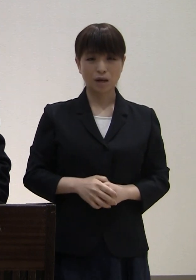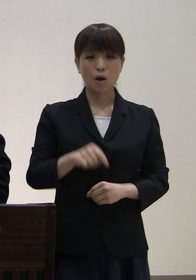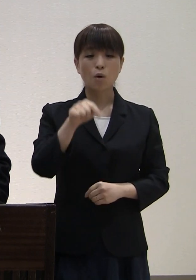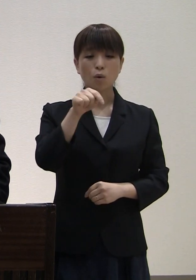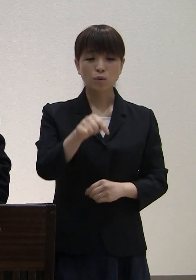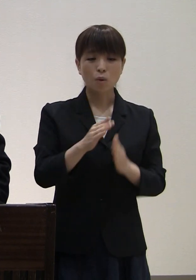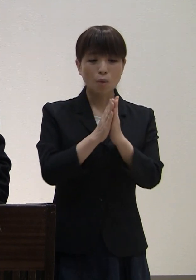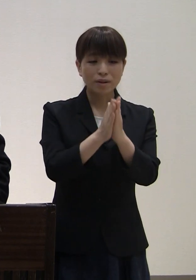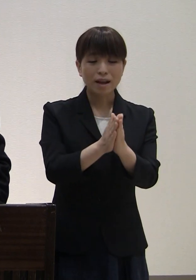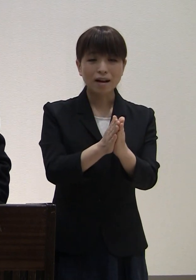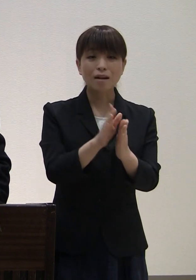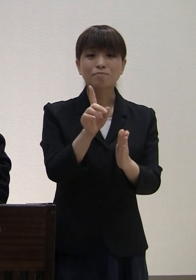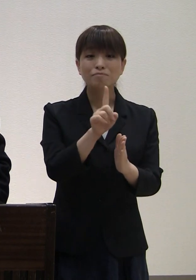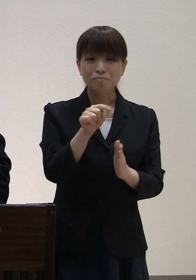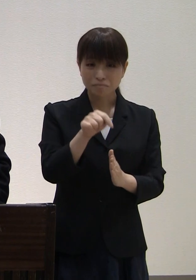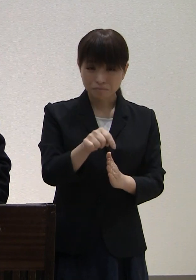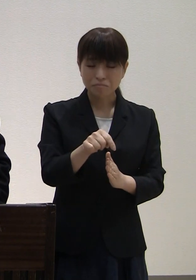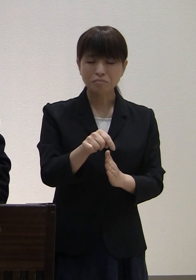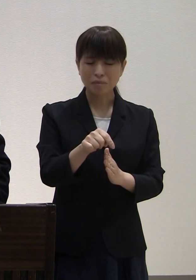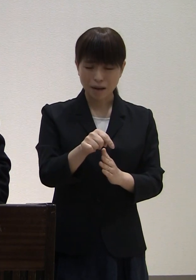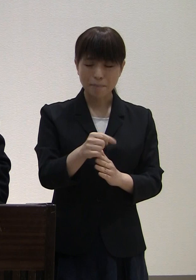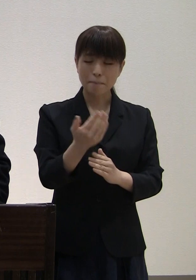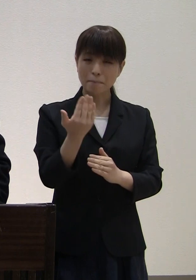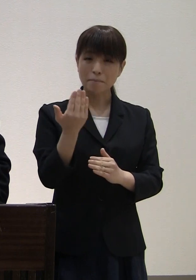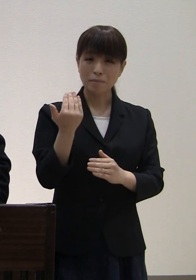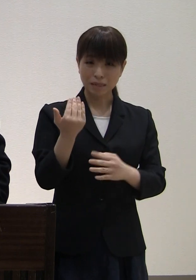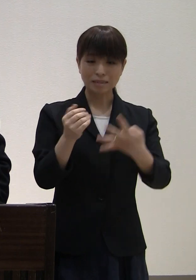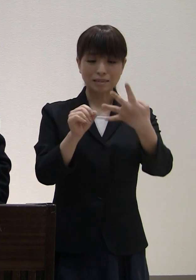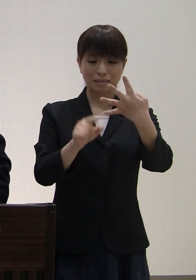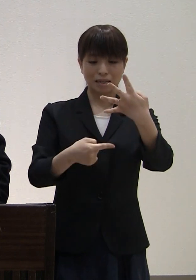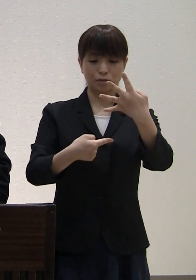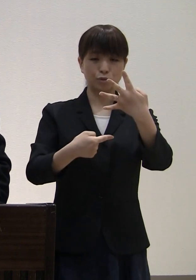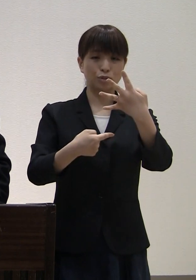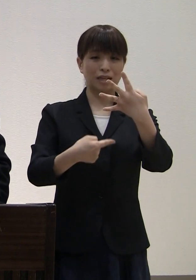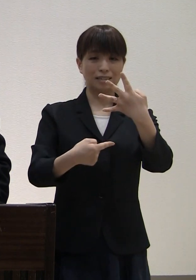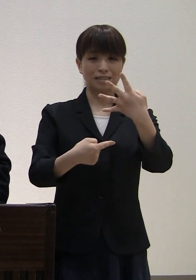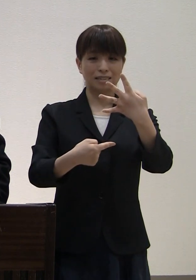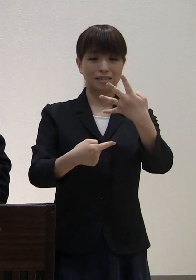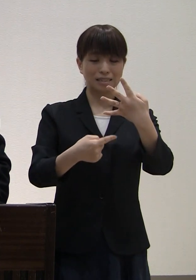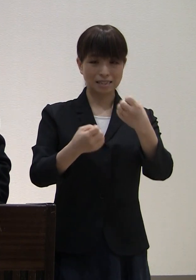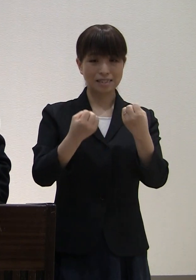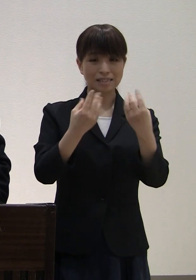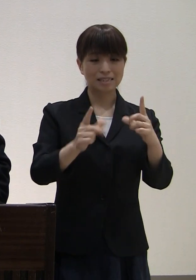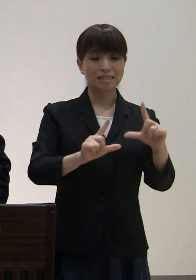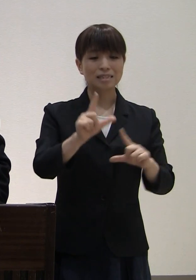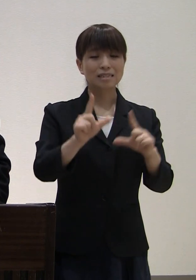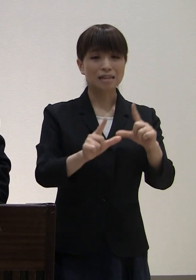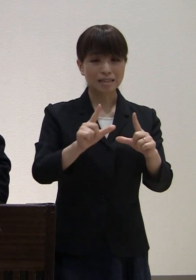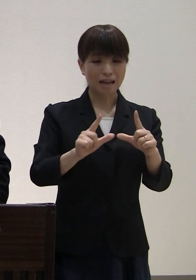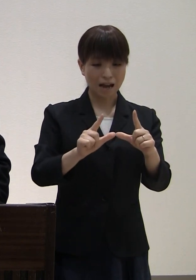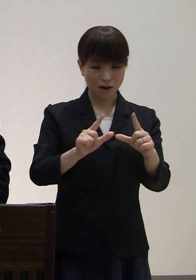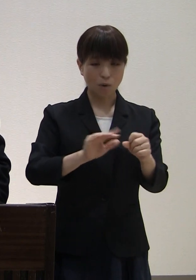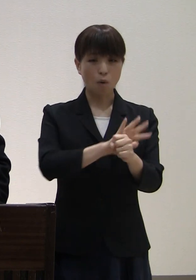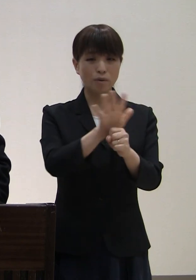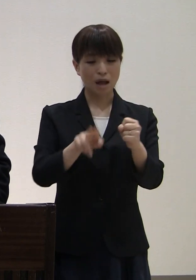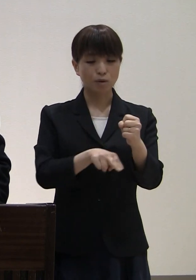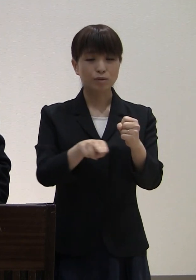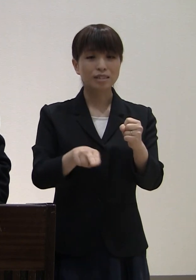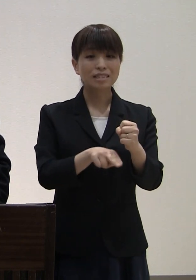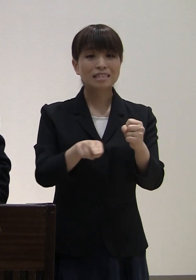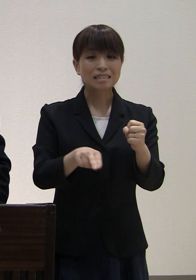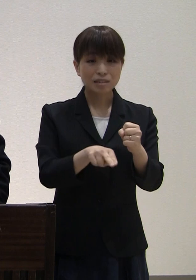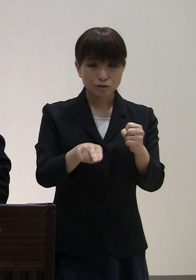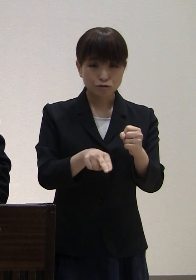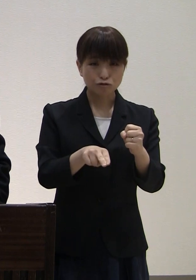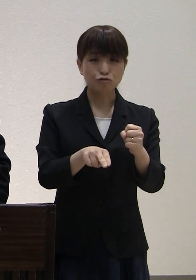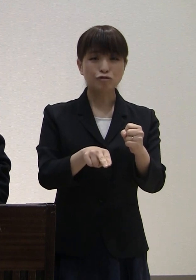は、すでに4月1日に新型コロナウイルス感染症対策に関わる緊急